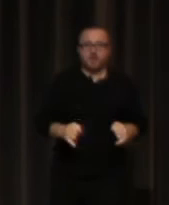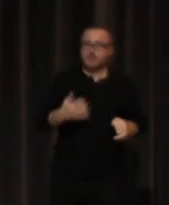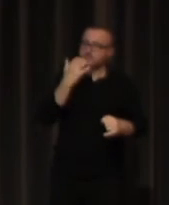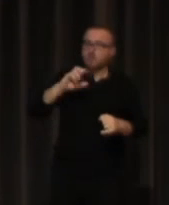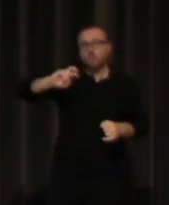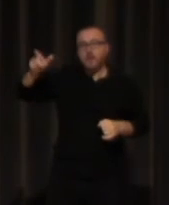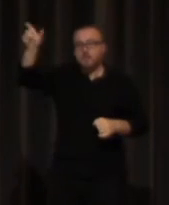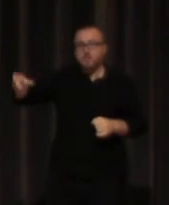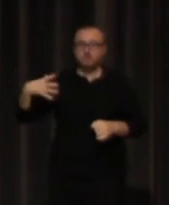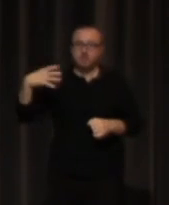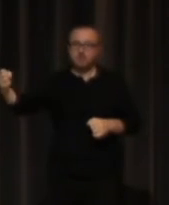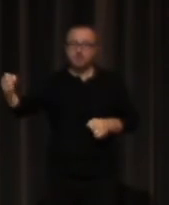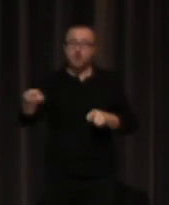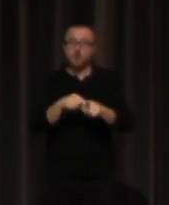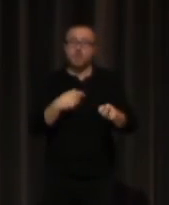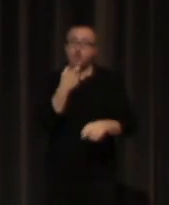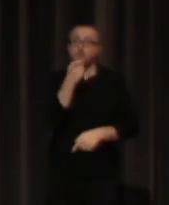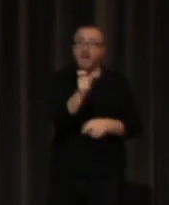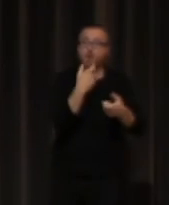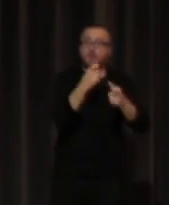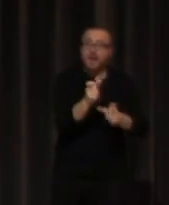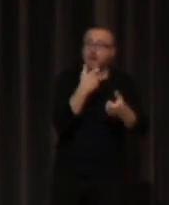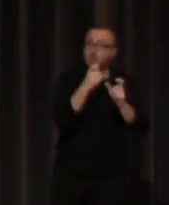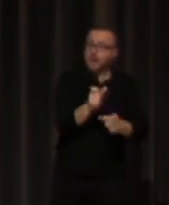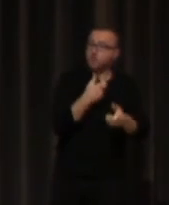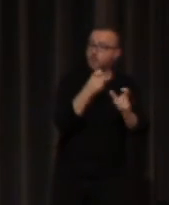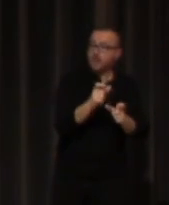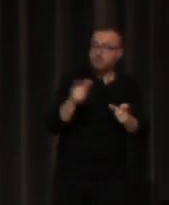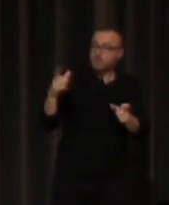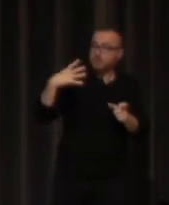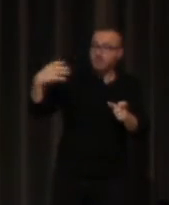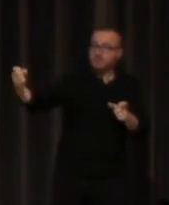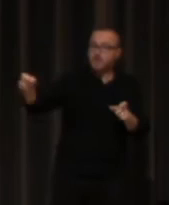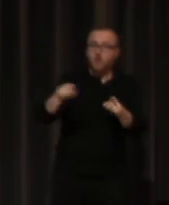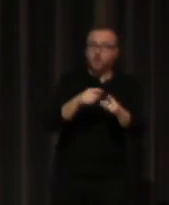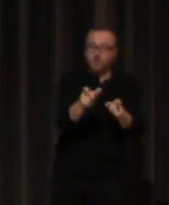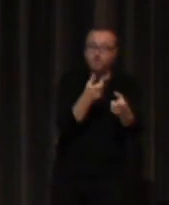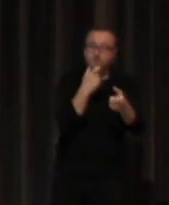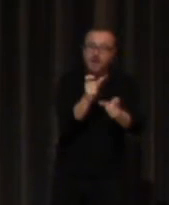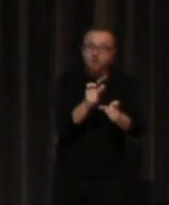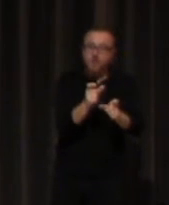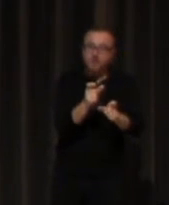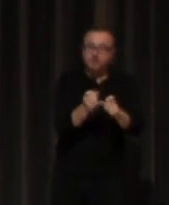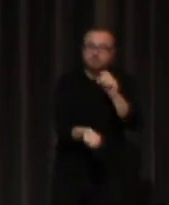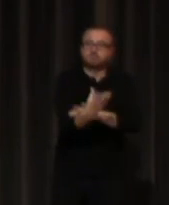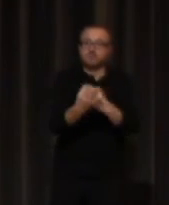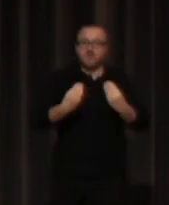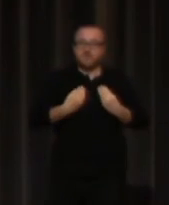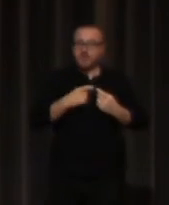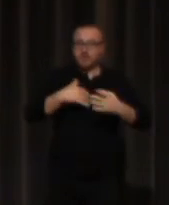que la paraula s'ha tornat carn quan passa això, que s'ha materialitzat, ha provocat alguna acció. Aquí